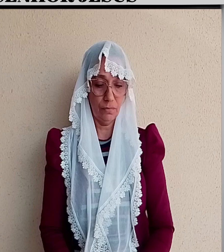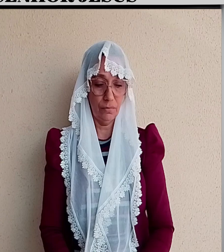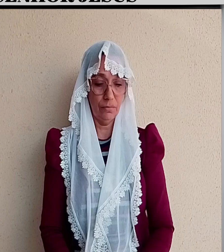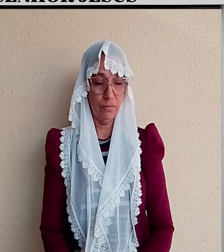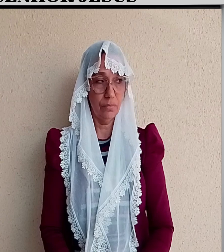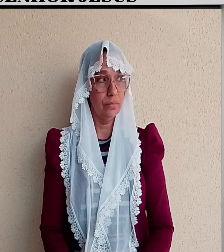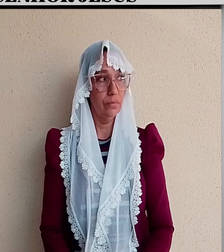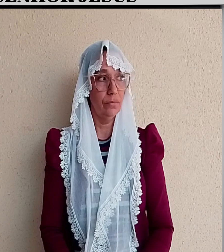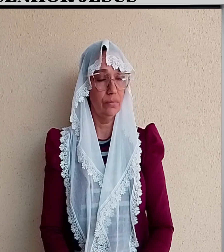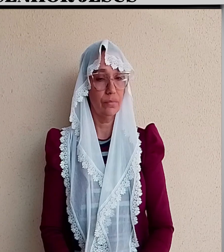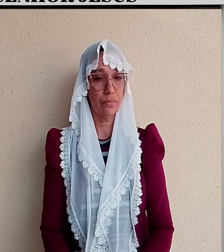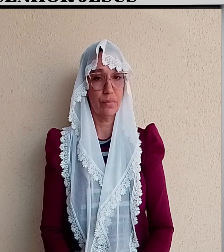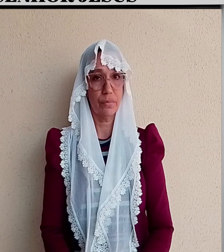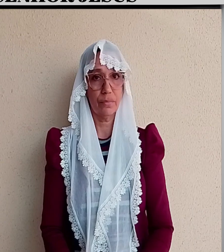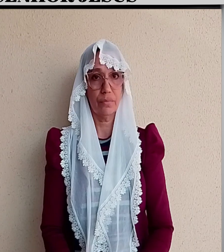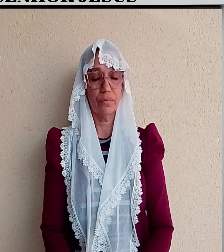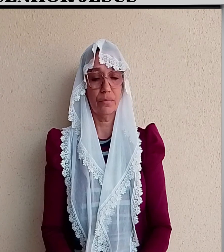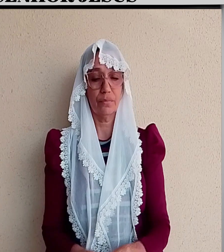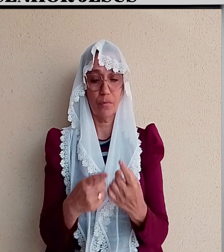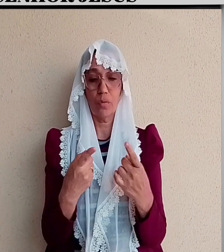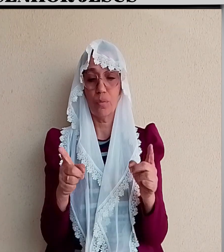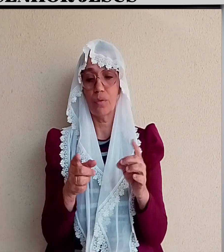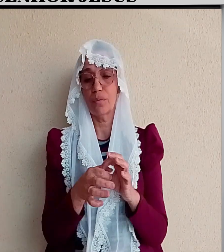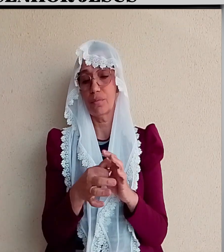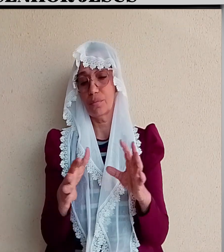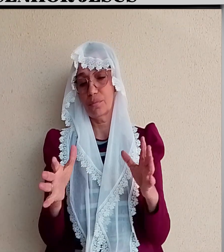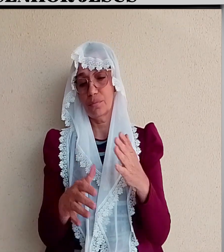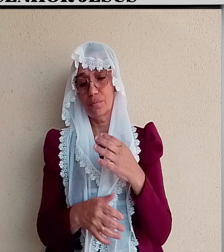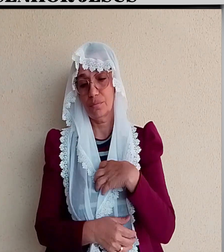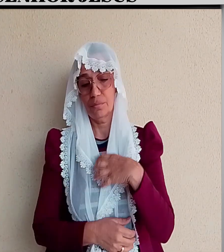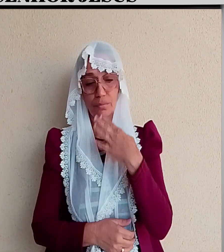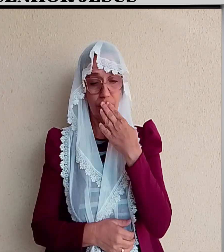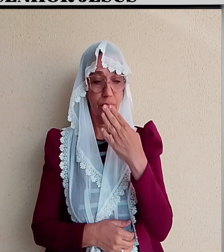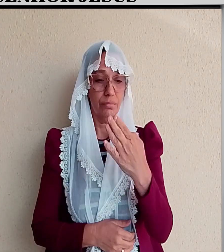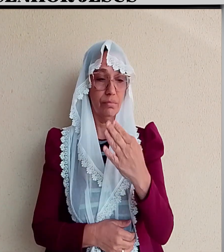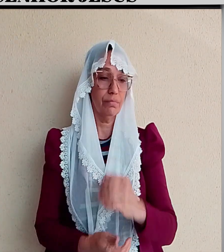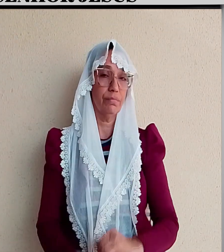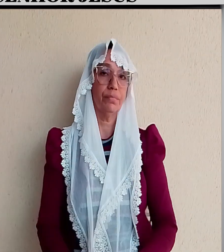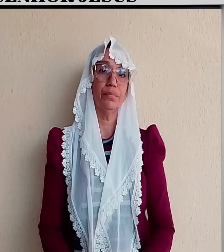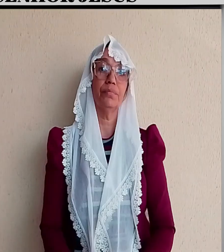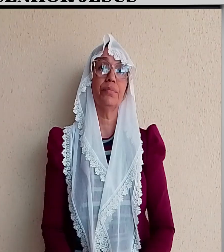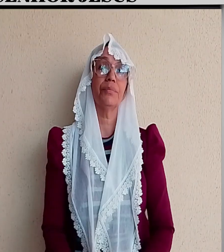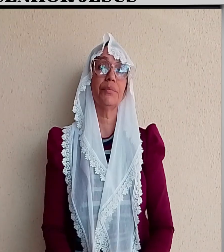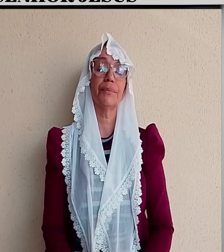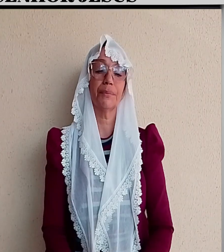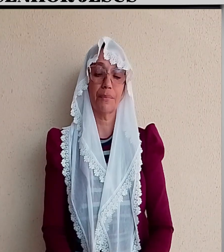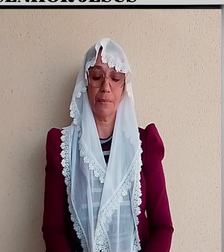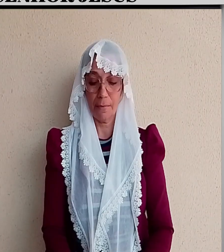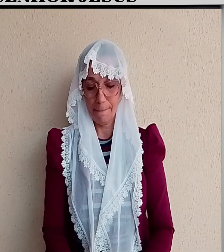Glória a Deus. Chamemos mais um hino para ouvir a santa palavra.